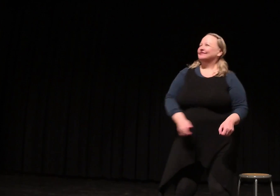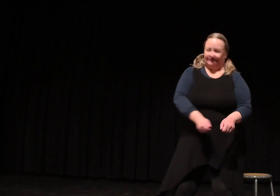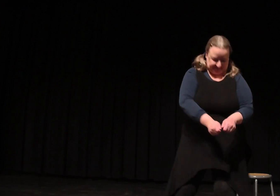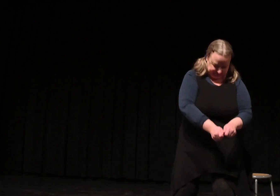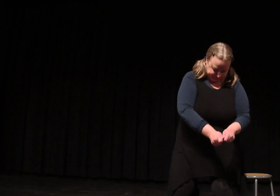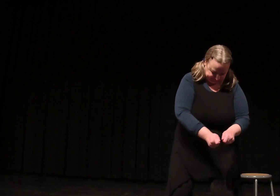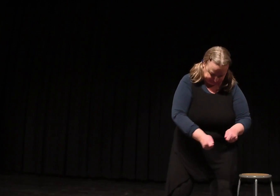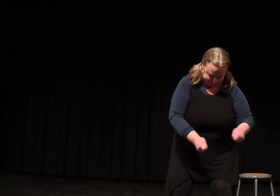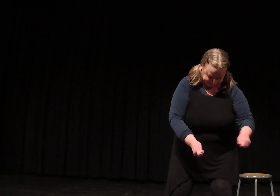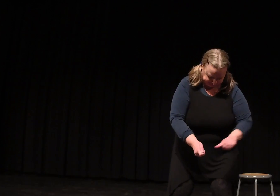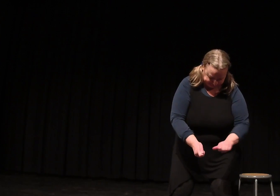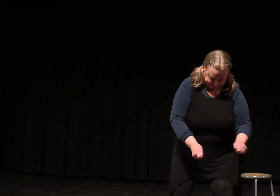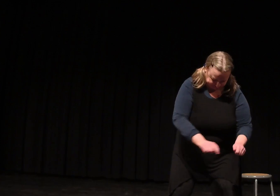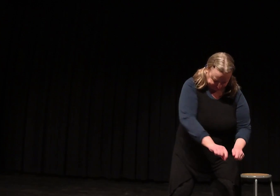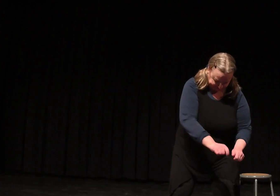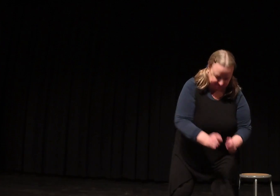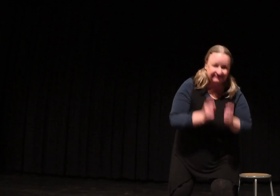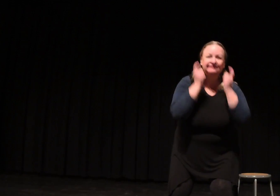Bonjour.